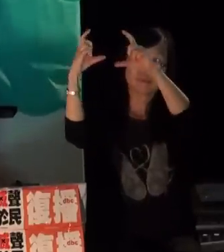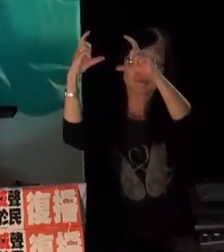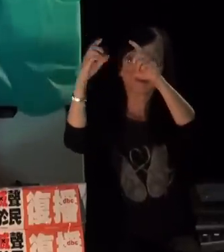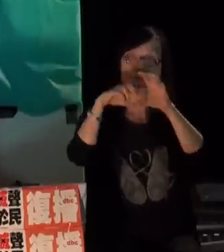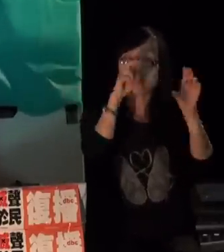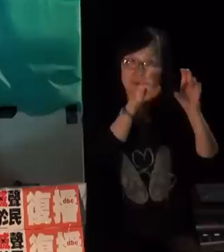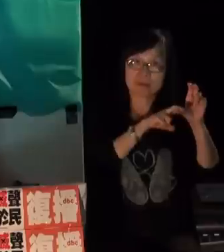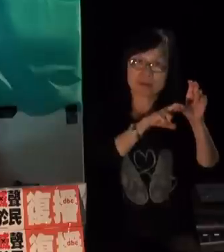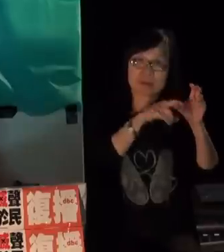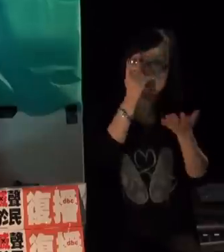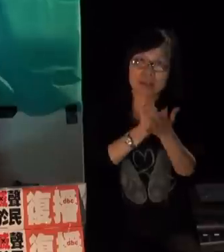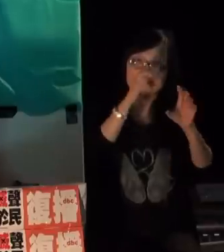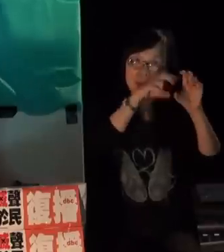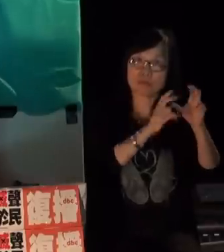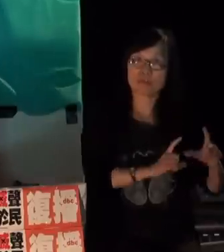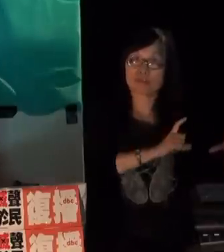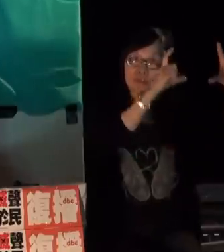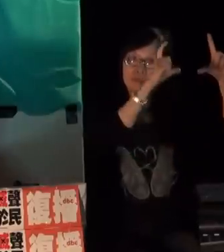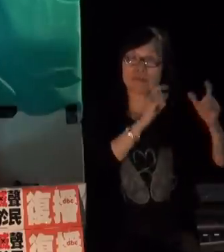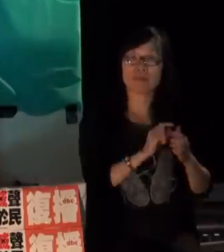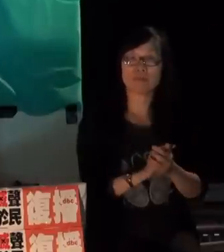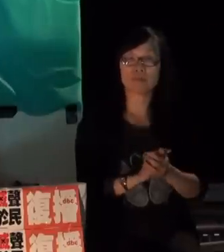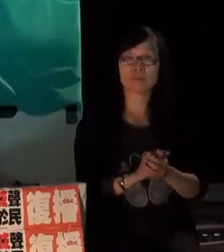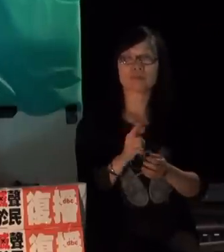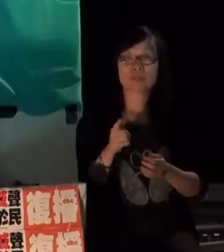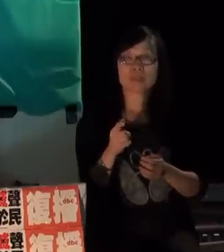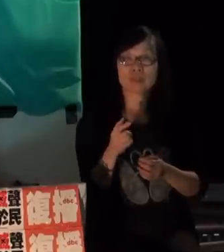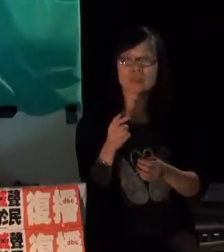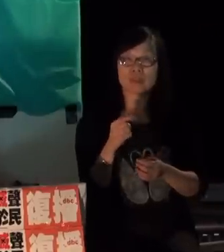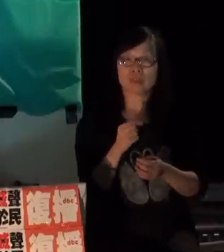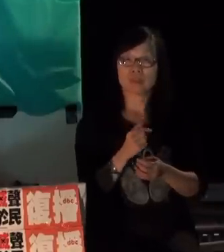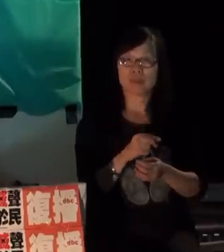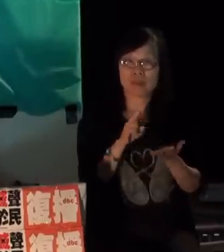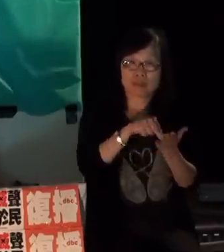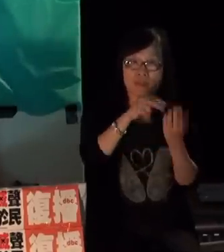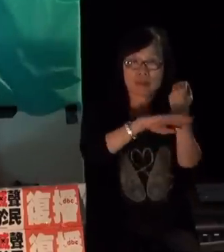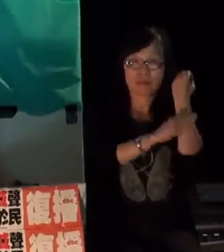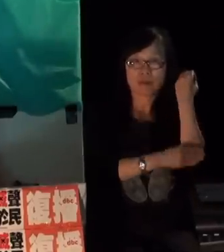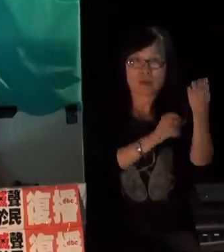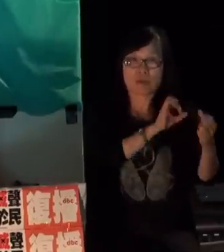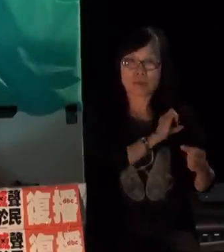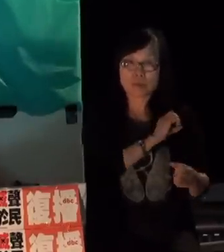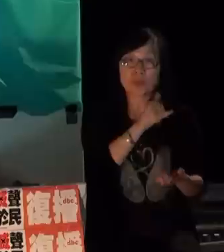啊。 咁就係噶啦， 咁啊通過動議噶啦， 都通過動議，咪咯，立法會認為太陽